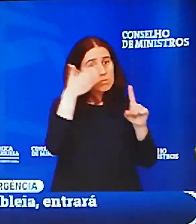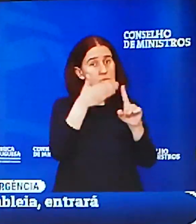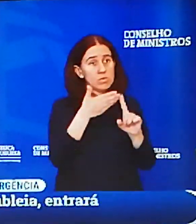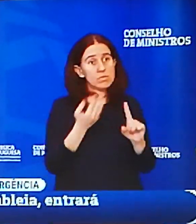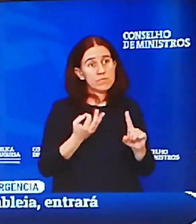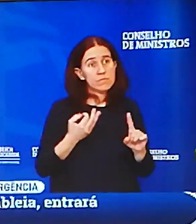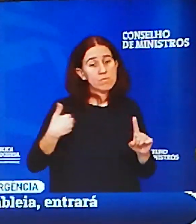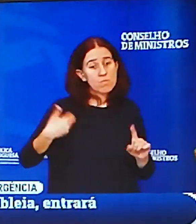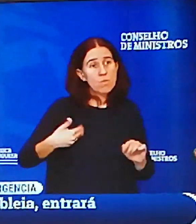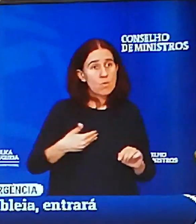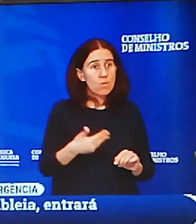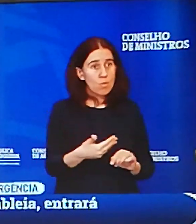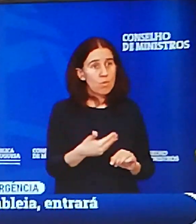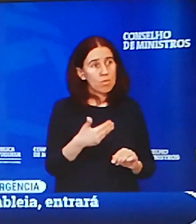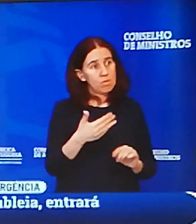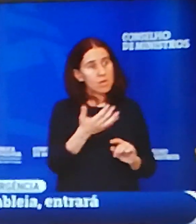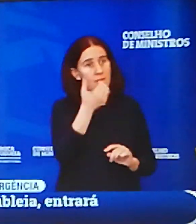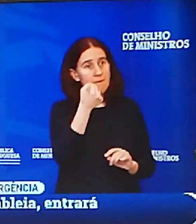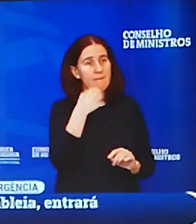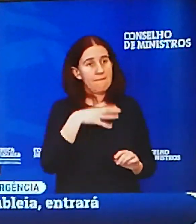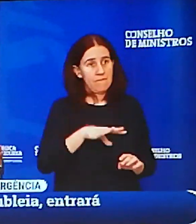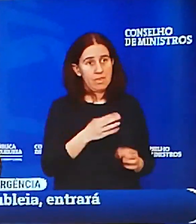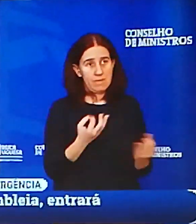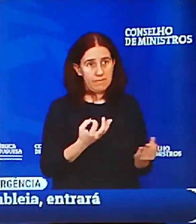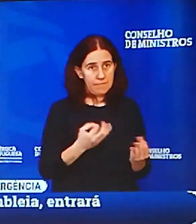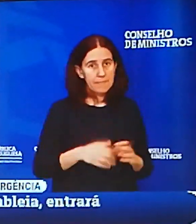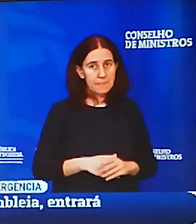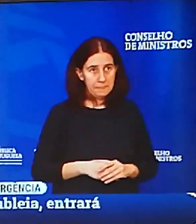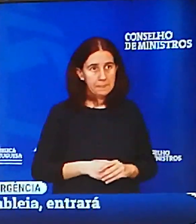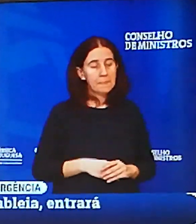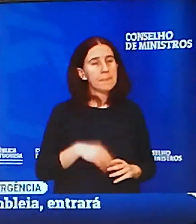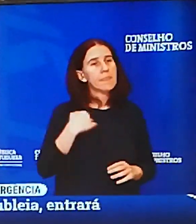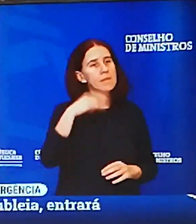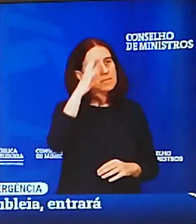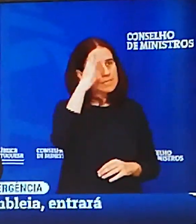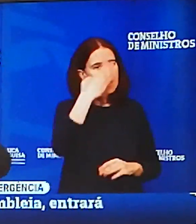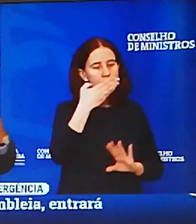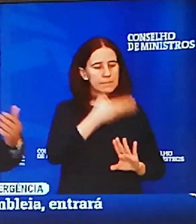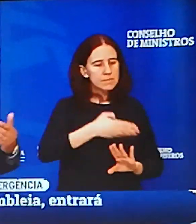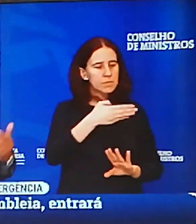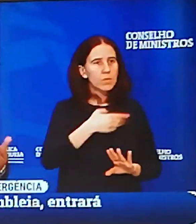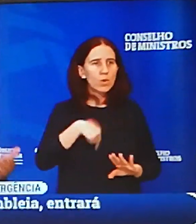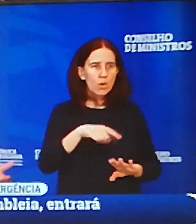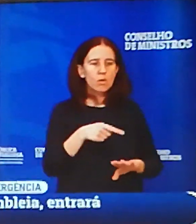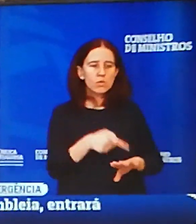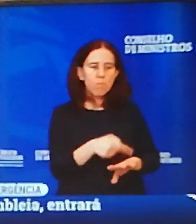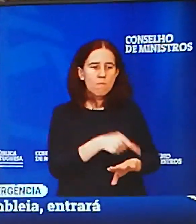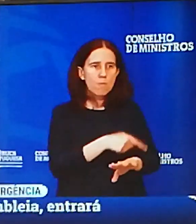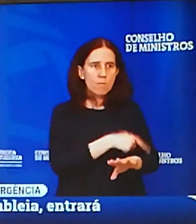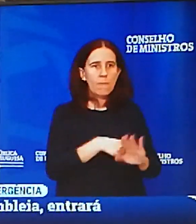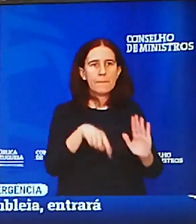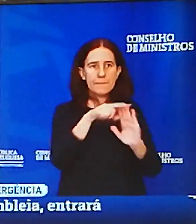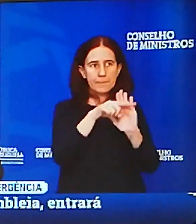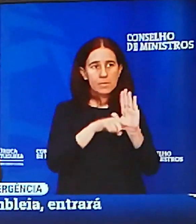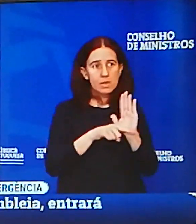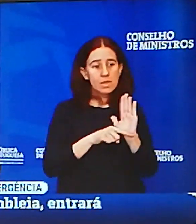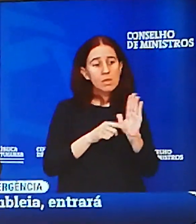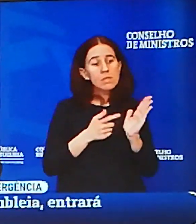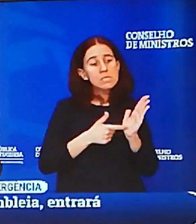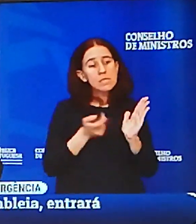tem sido, que temos em vista. Como sabe, ao longo destas semanas temos vindo a graduar essas medidas em função